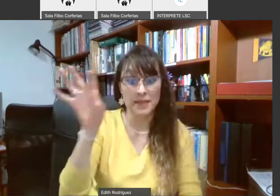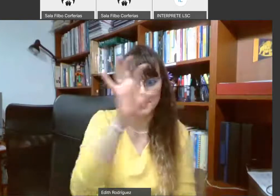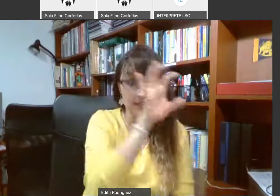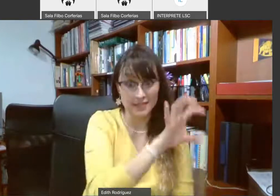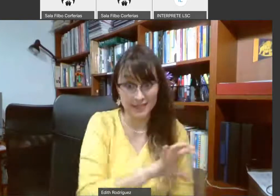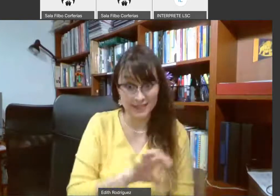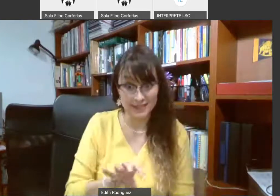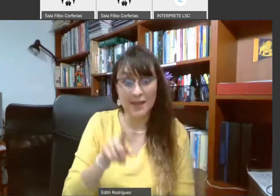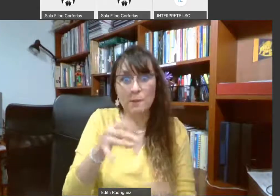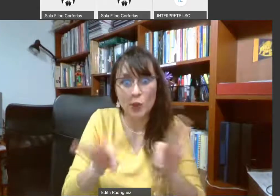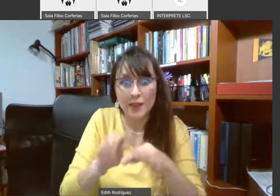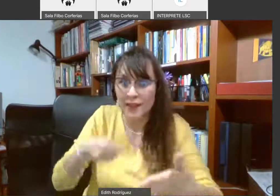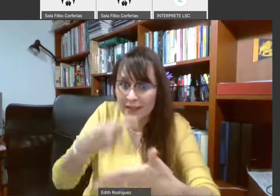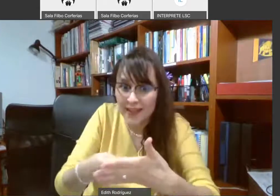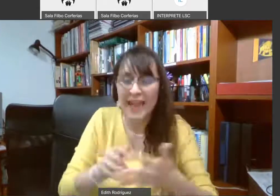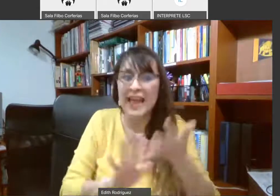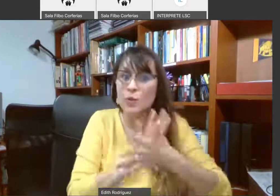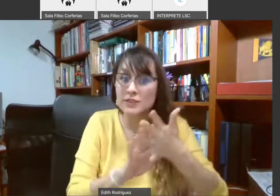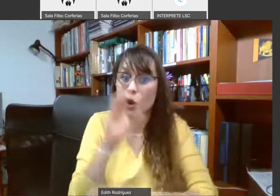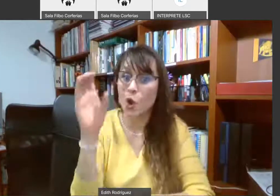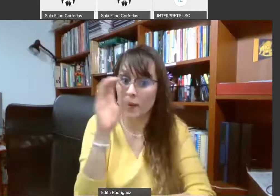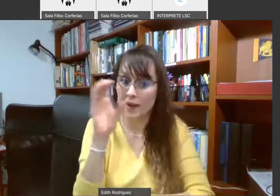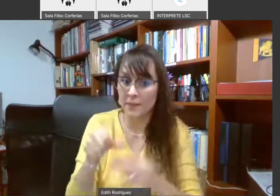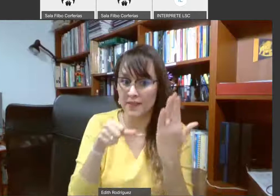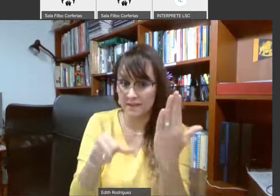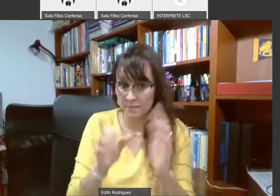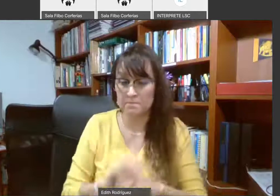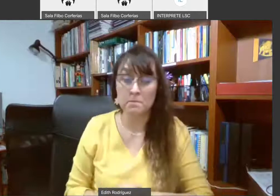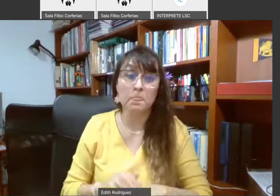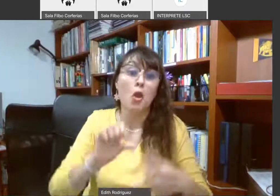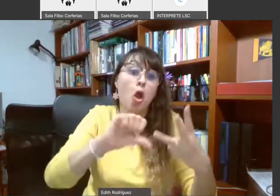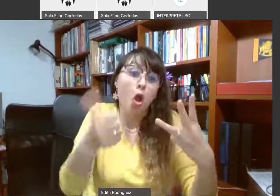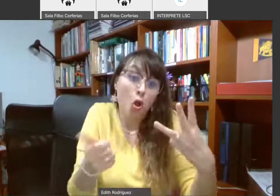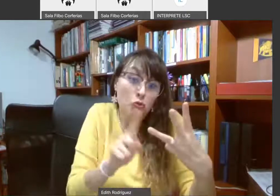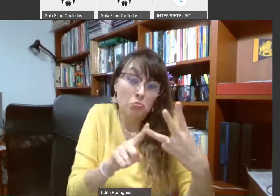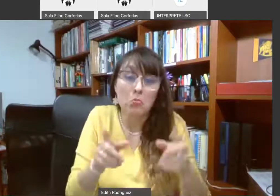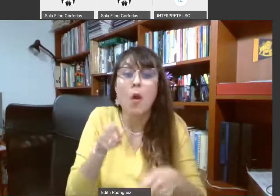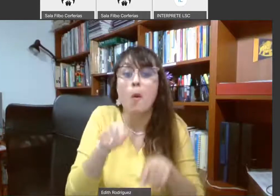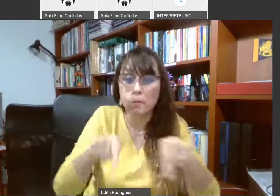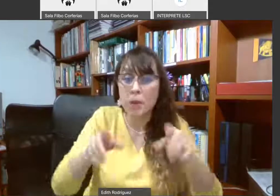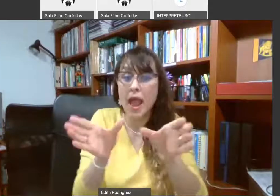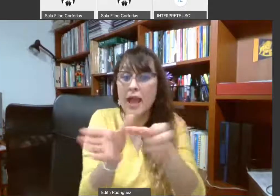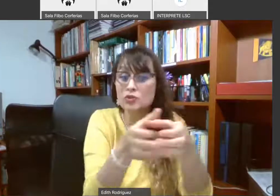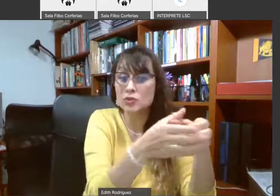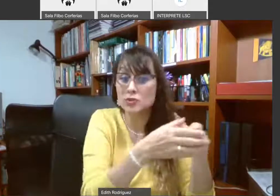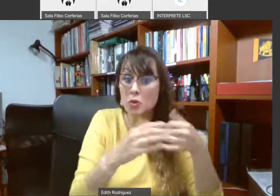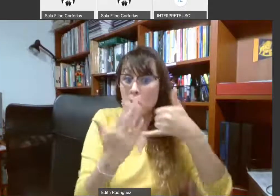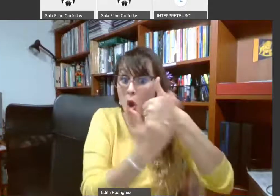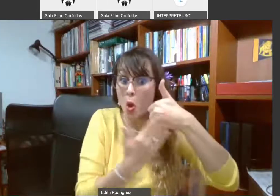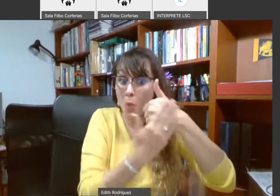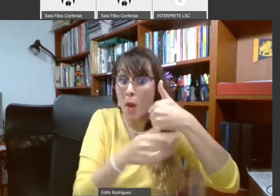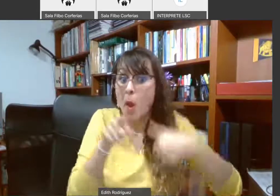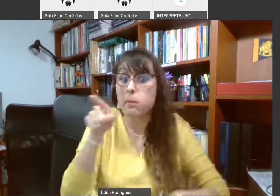recalcar que la lengua de señas no es igual en todo el mundo. Cada país tiene su lengua de señas. Entonces, a la hora de buscar el PDF